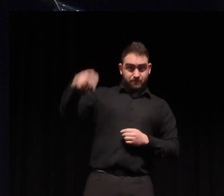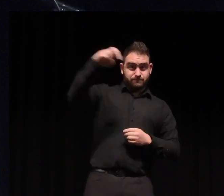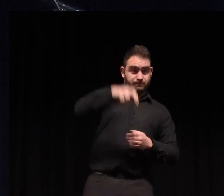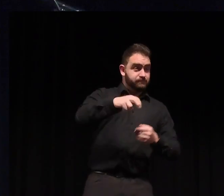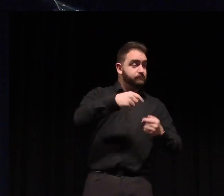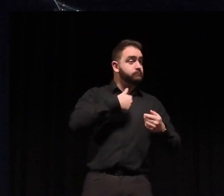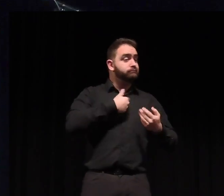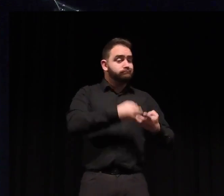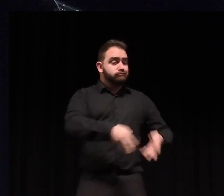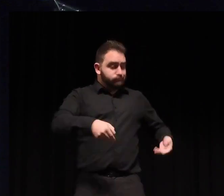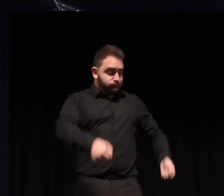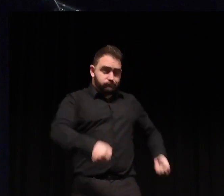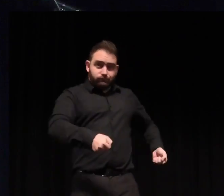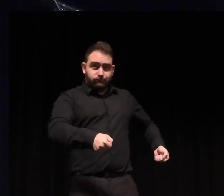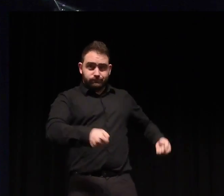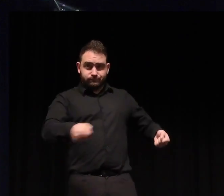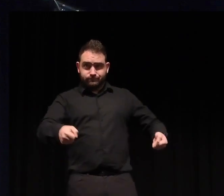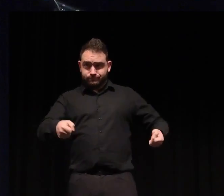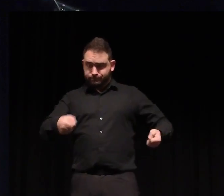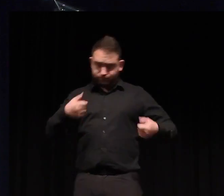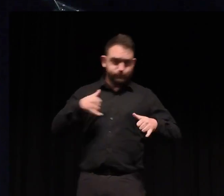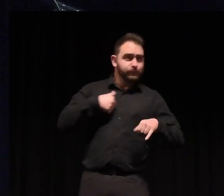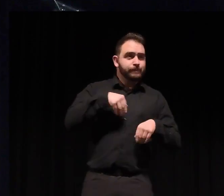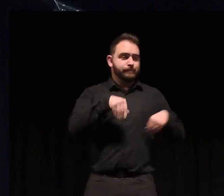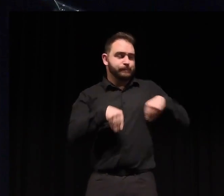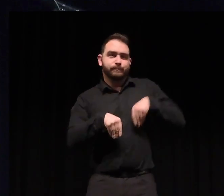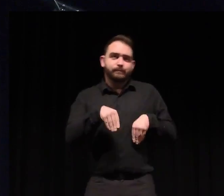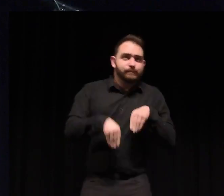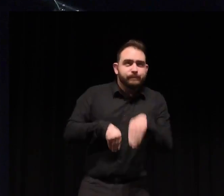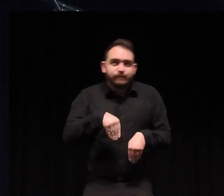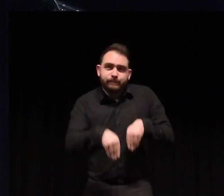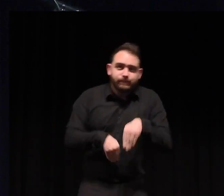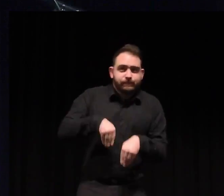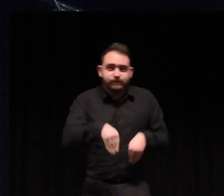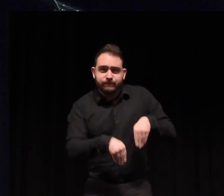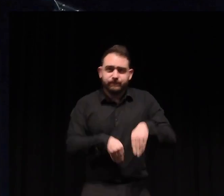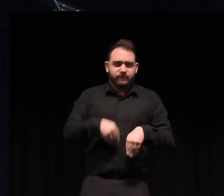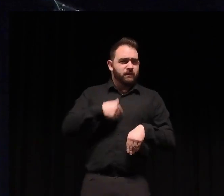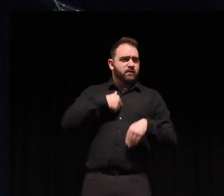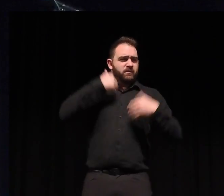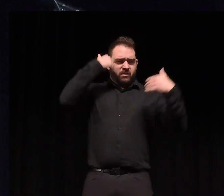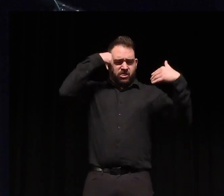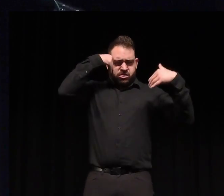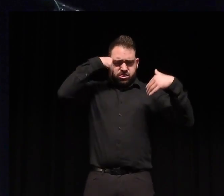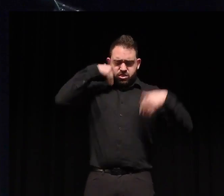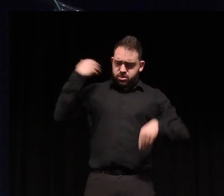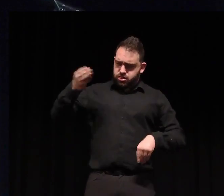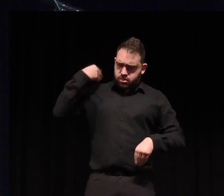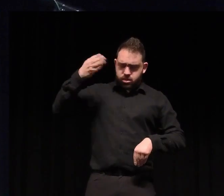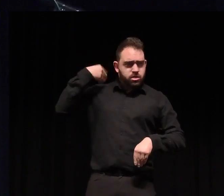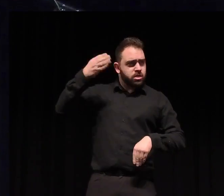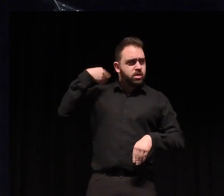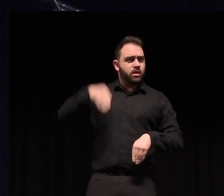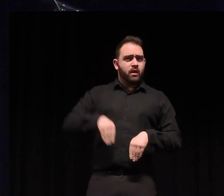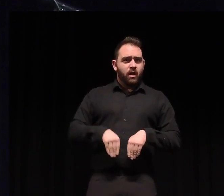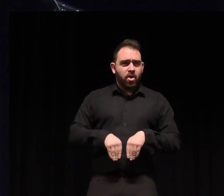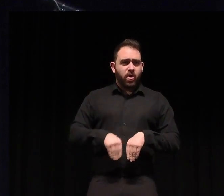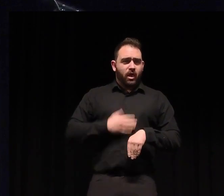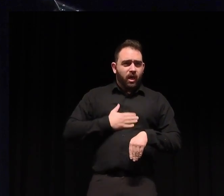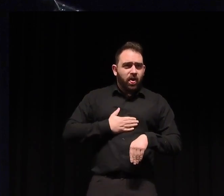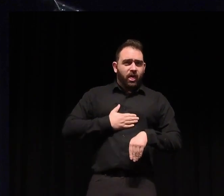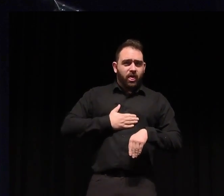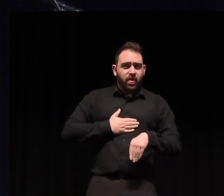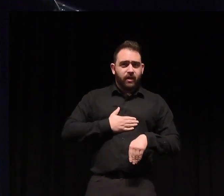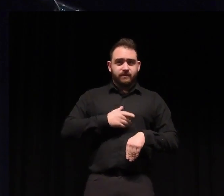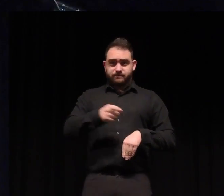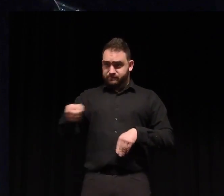la forêt. Mais là, aussitôt, il y avait chaud et il avait soif. Alors, il a vu une rivière et il s'est